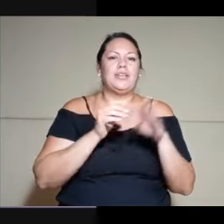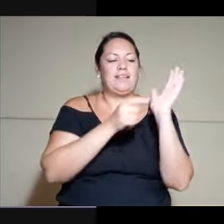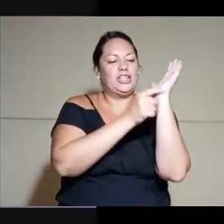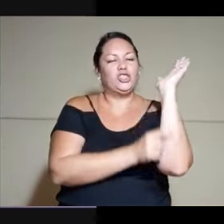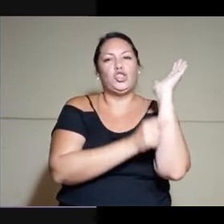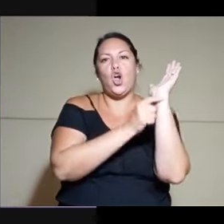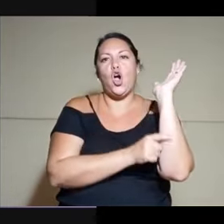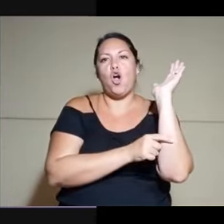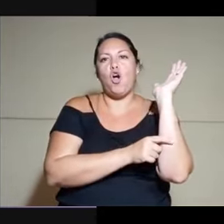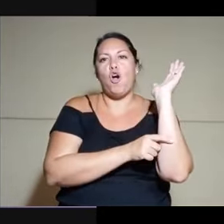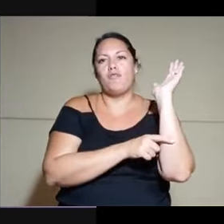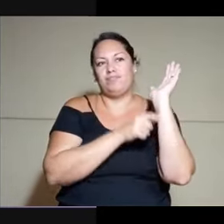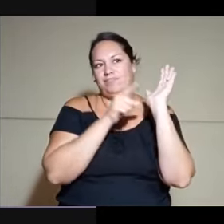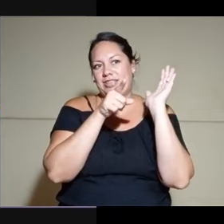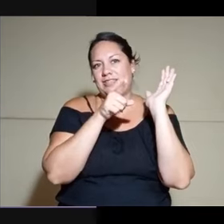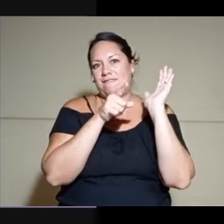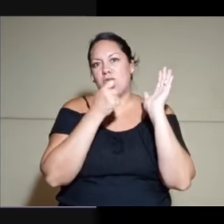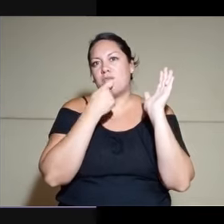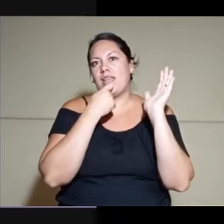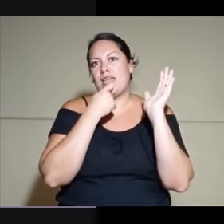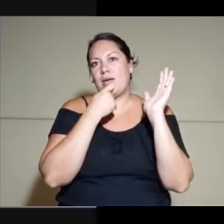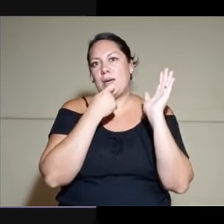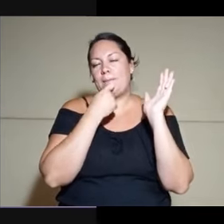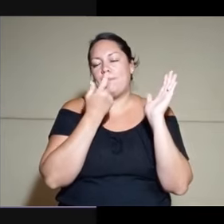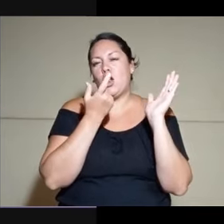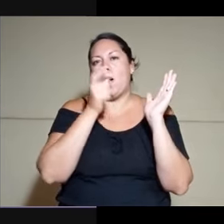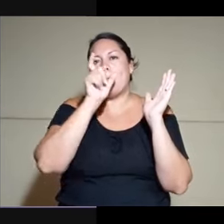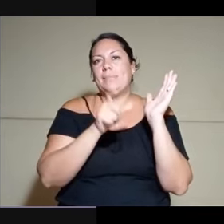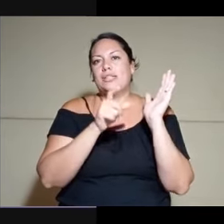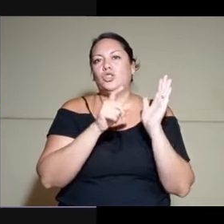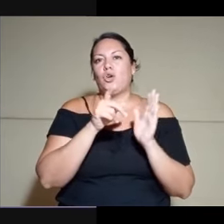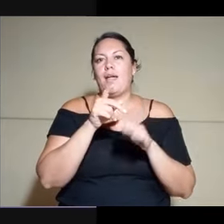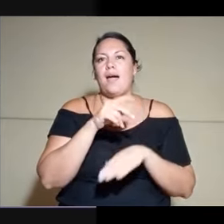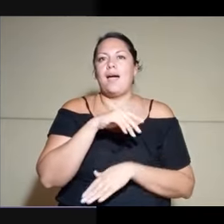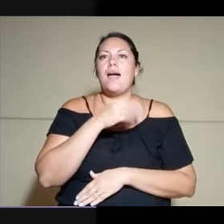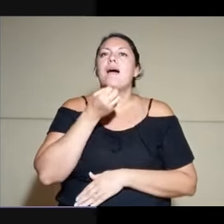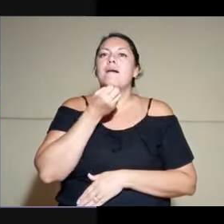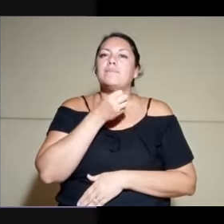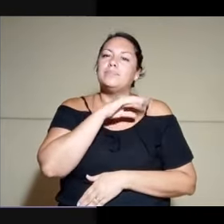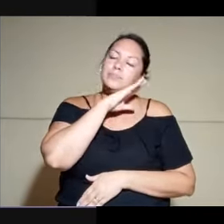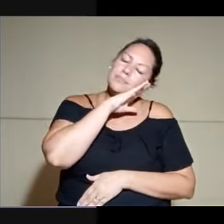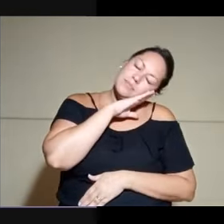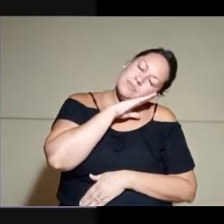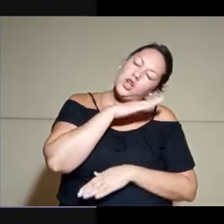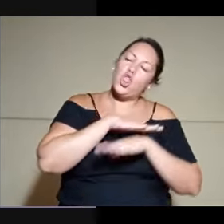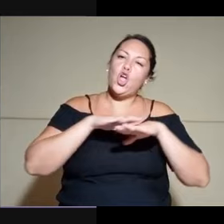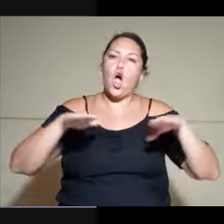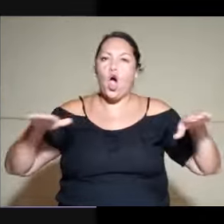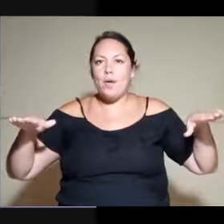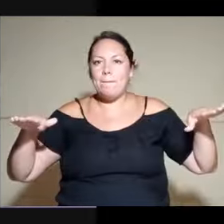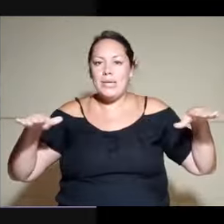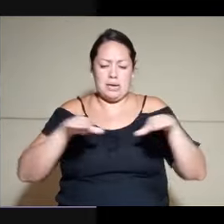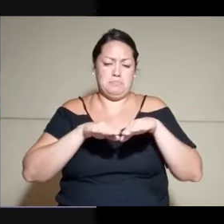corteza cerebral, siguen vivas gracias a la acción del tronco encefálico. Por ejemplo, en los casos de los